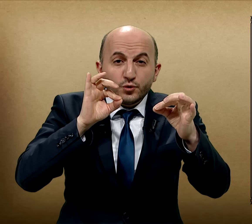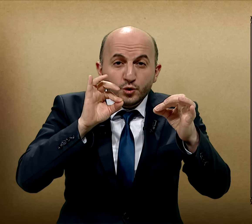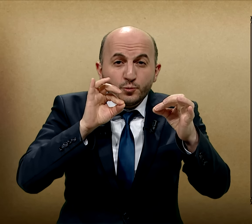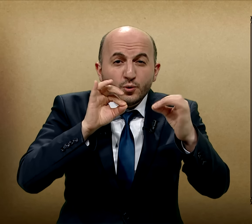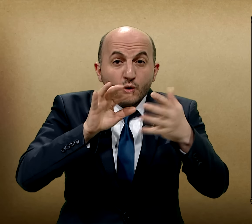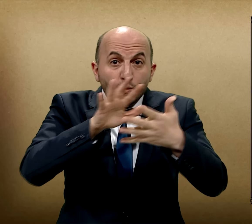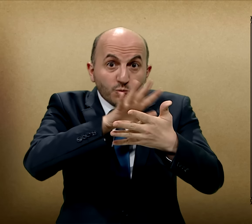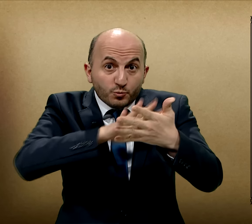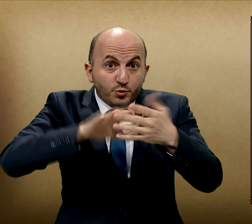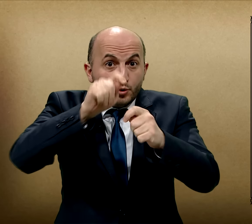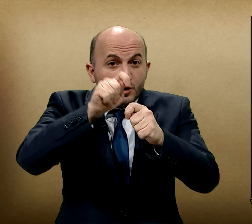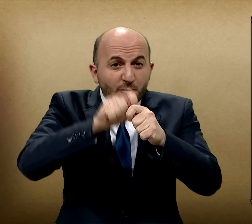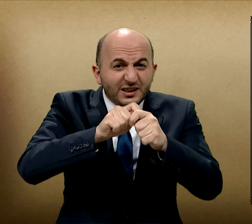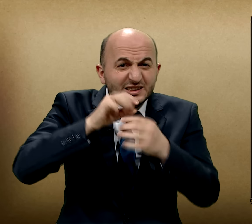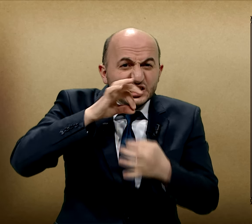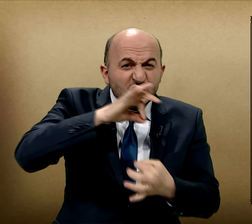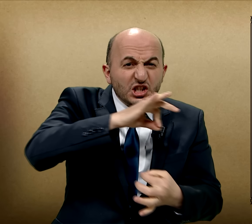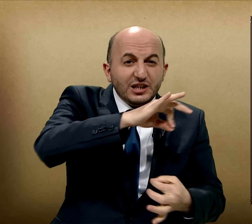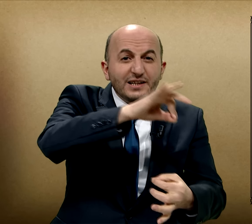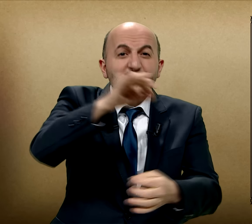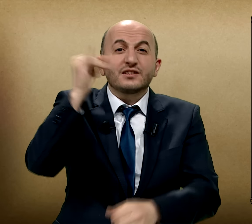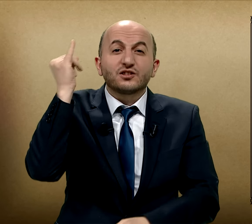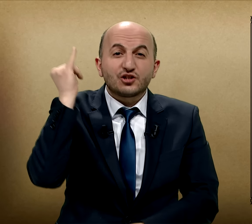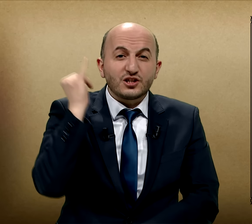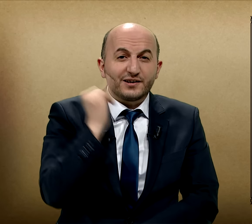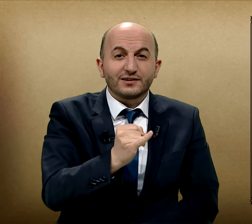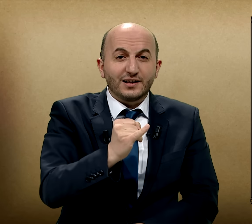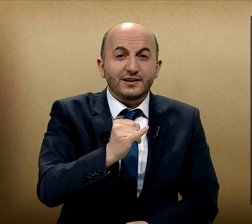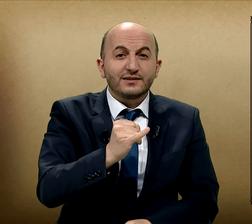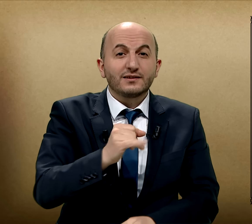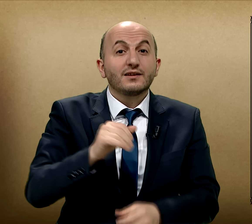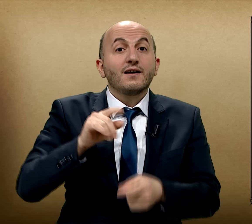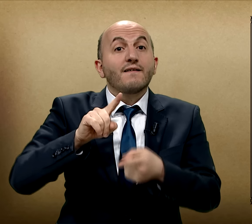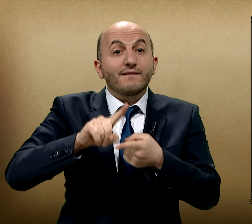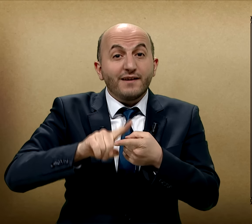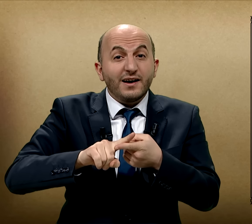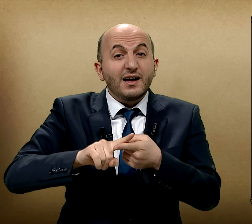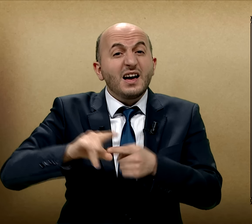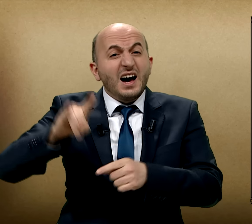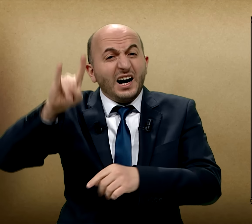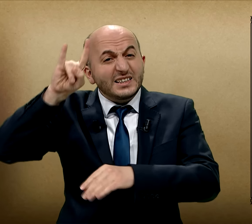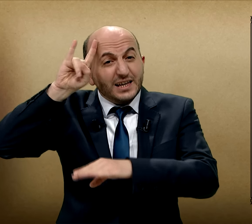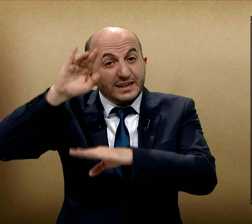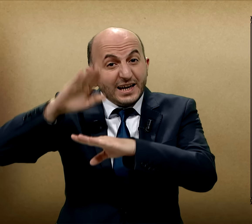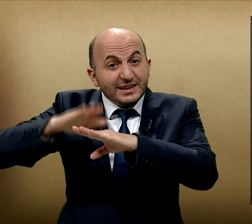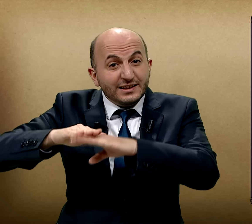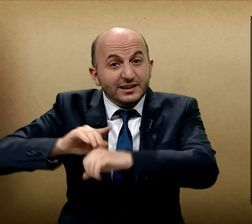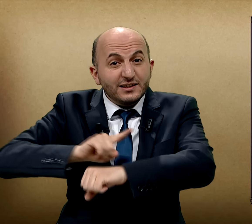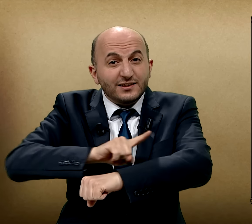üfürüp büyü yapan kişilerin şerrinden ve haset ettiği